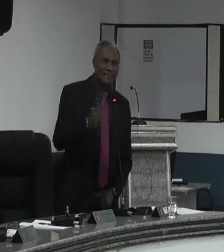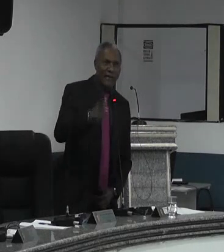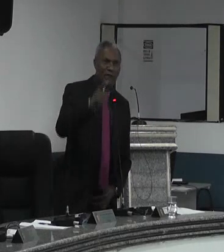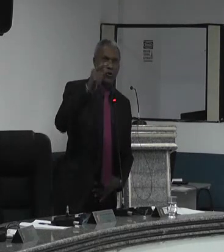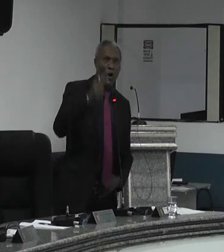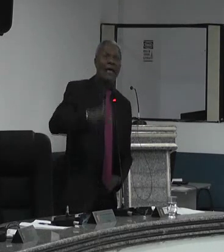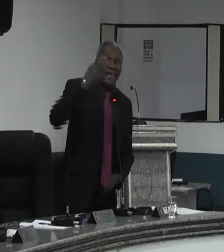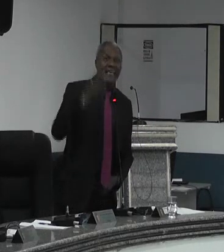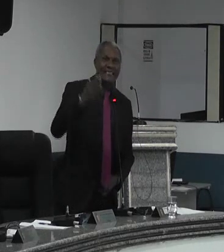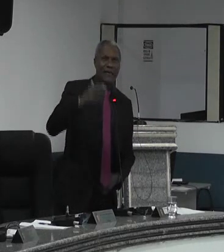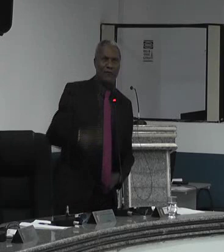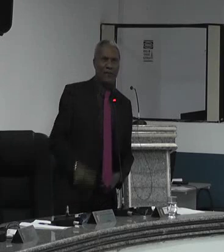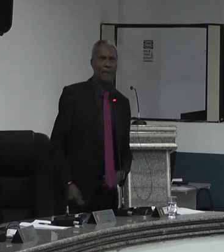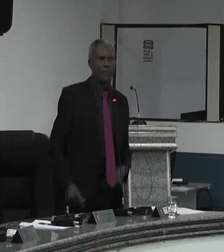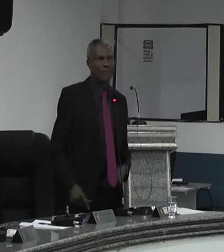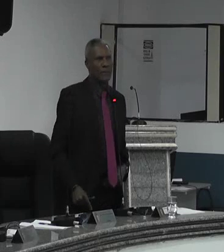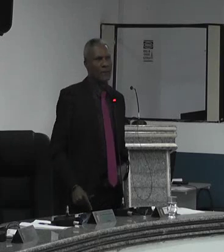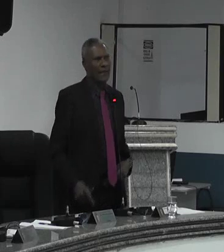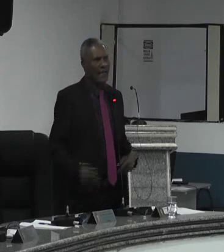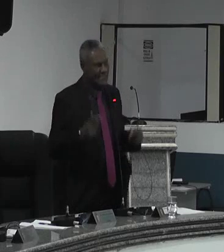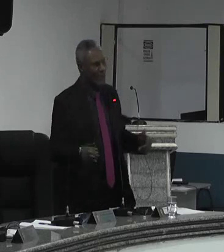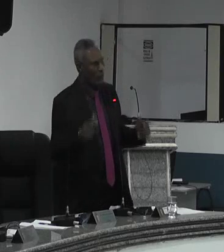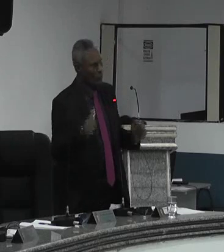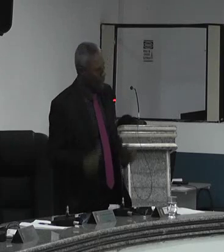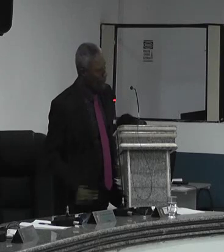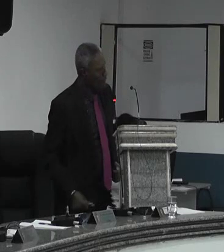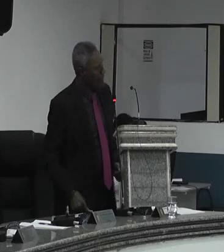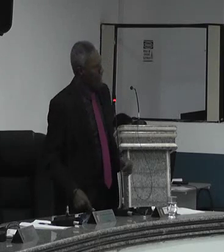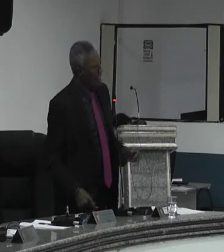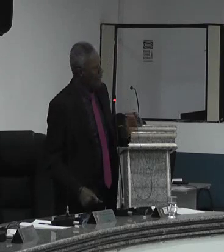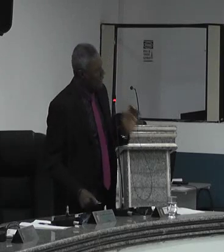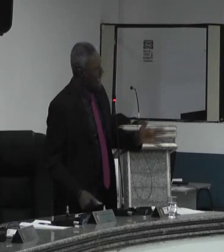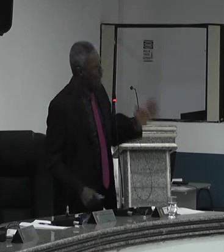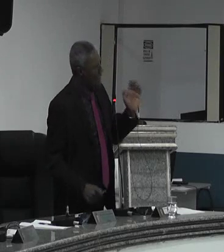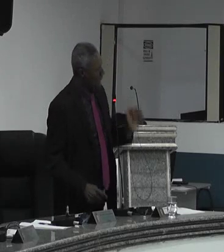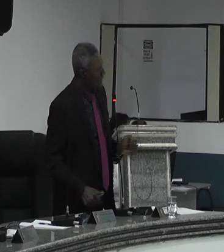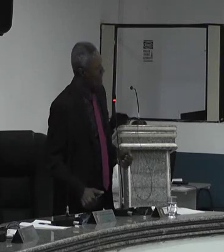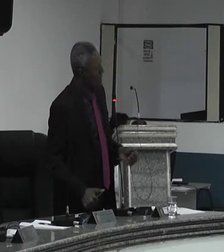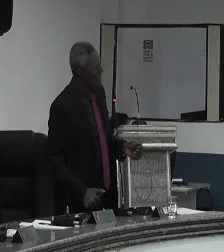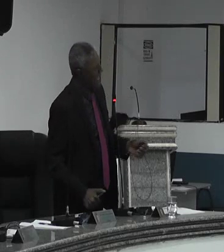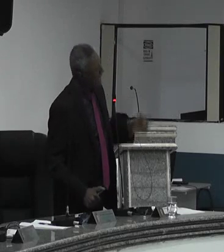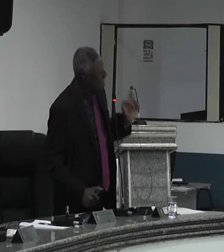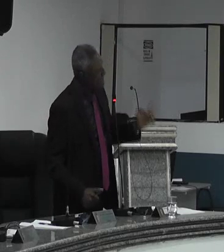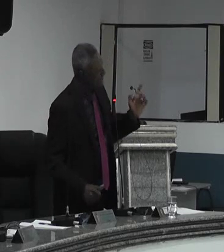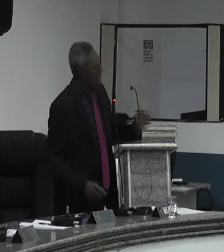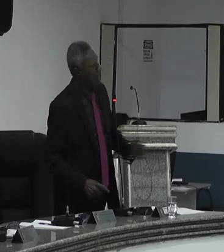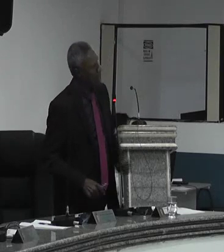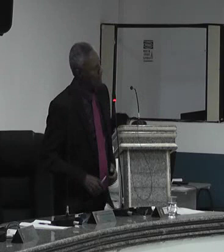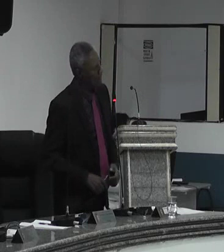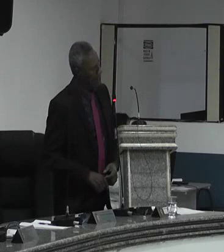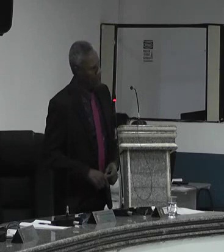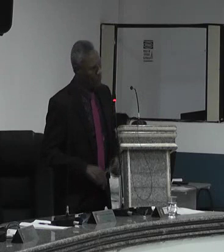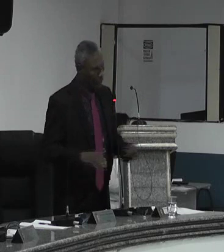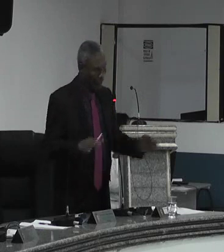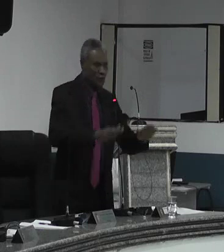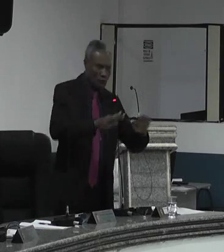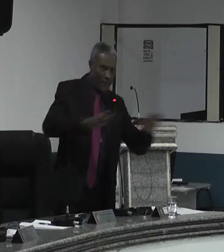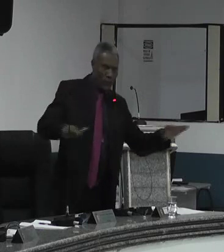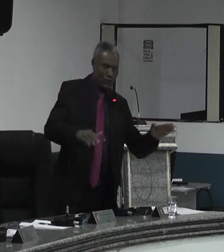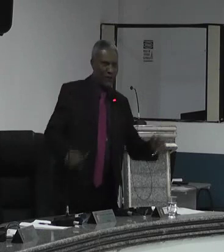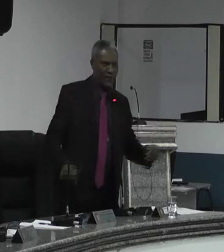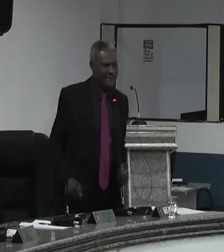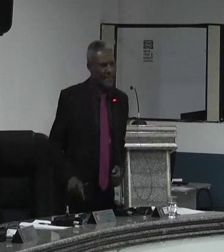o servidor, ele serve. Ele serve o grupo. Eu quero aqui agradecer durante